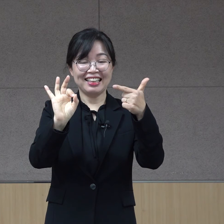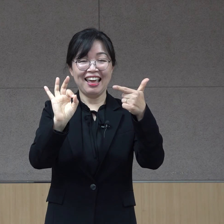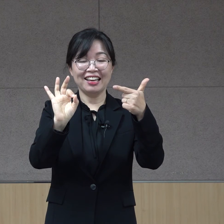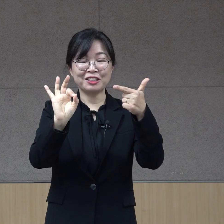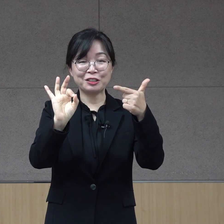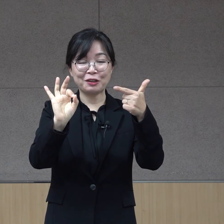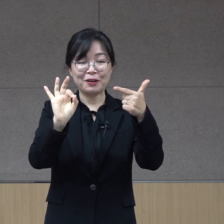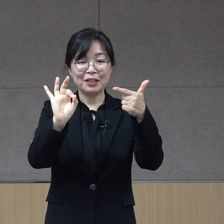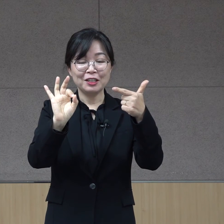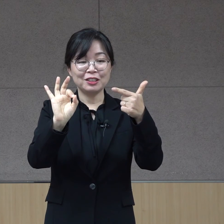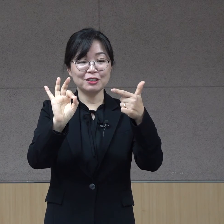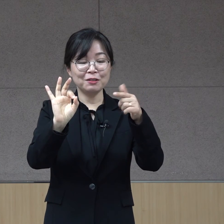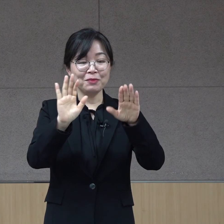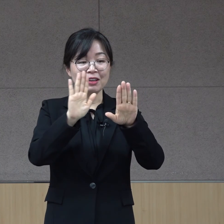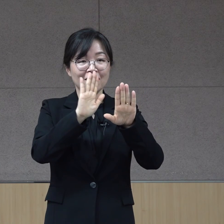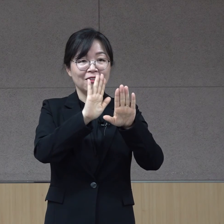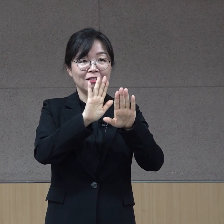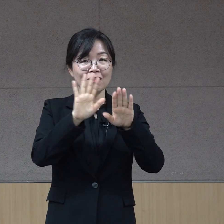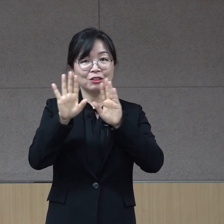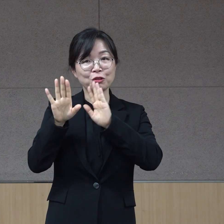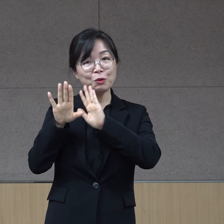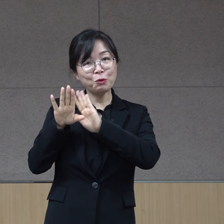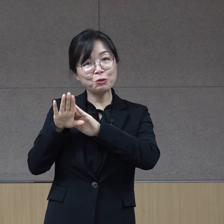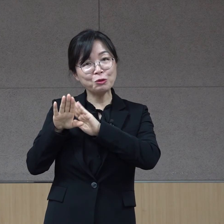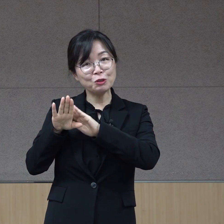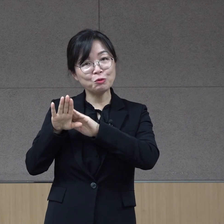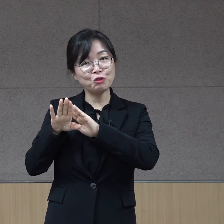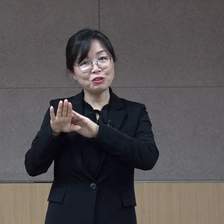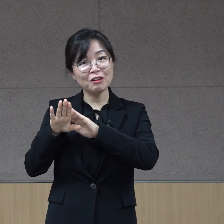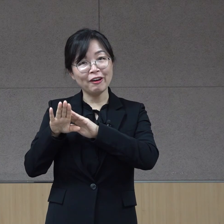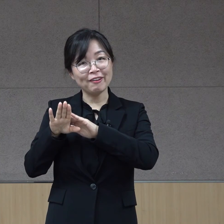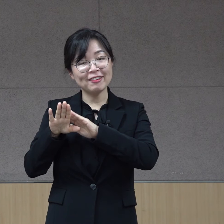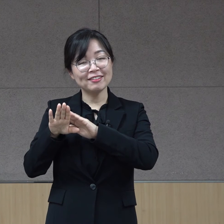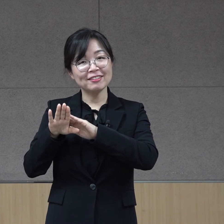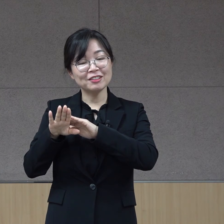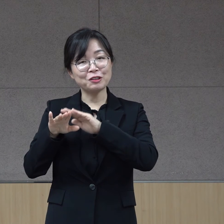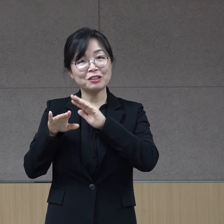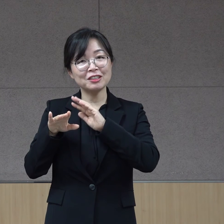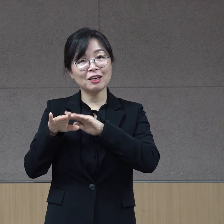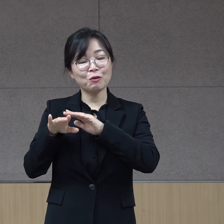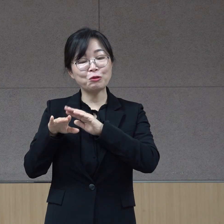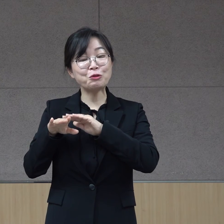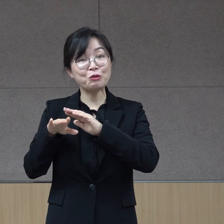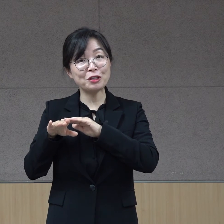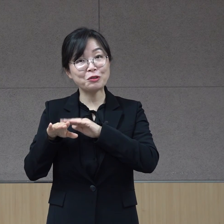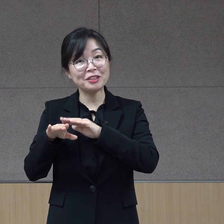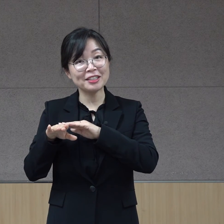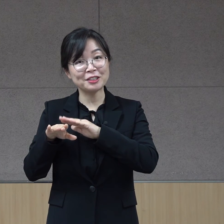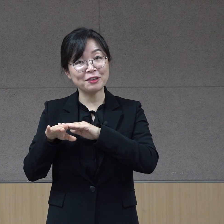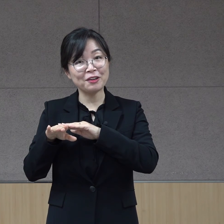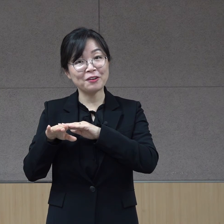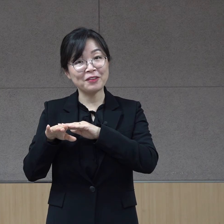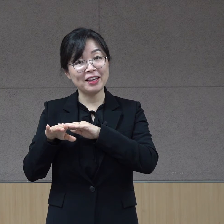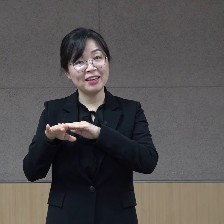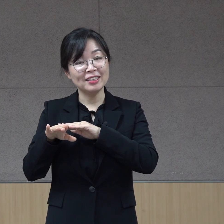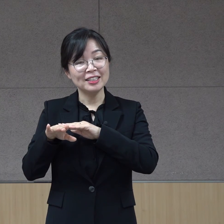네, 그렇죠. 지금 저는 오른손을 좀 주로 써요. 저는 그러니까 오른손이 우세손이겠죠. 네.